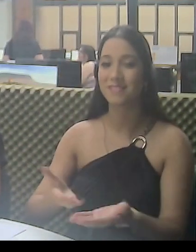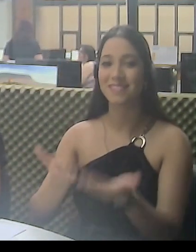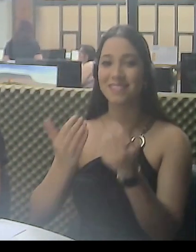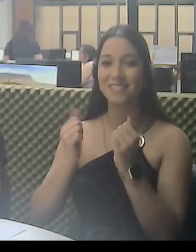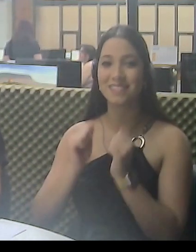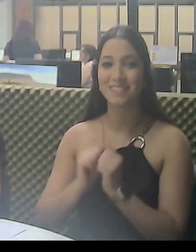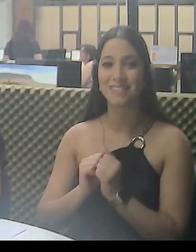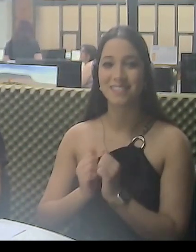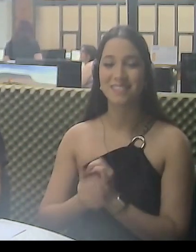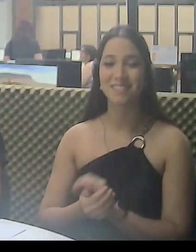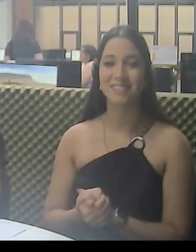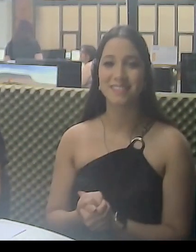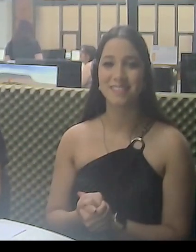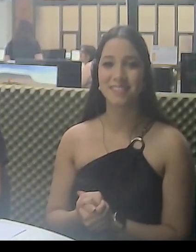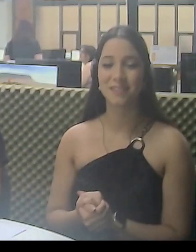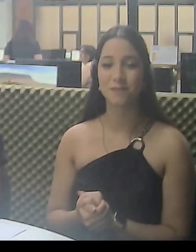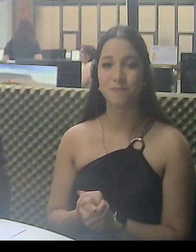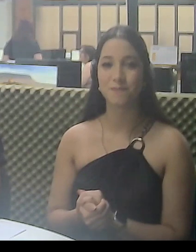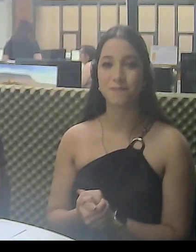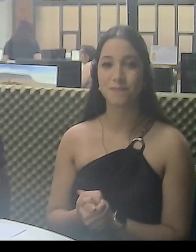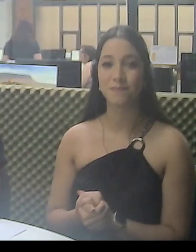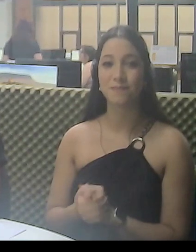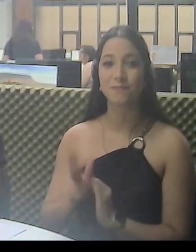Cidade. Vem com a gente!